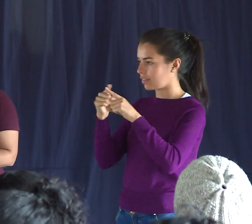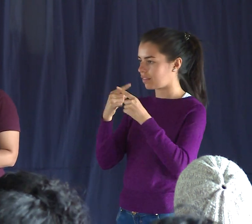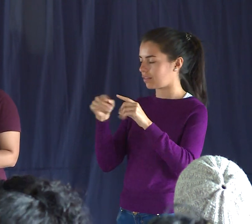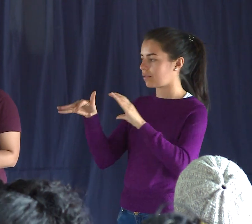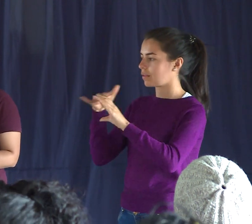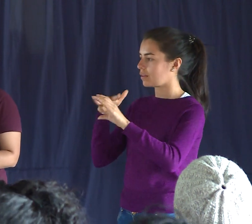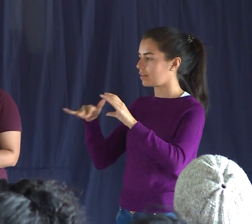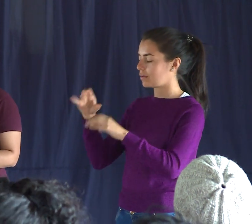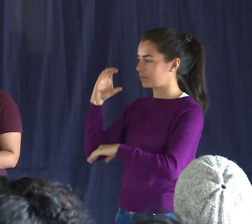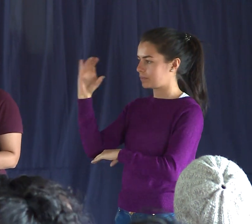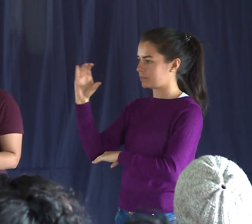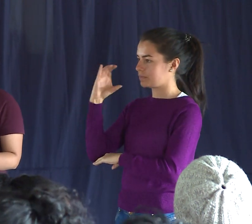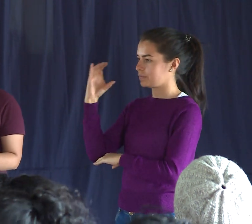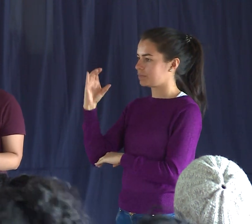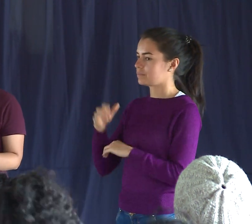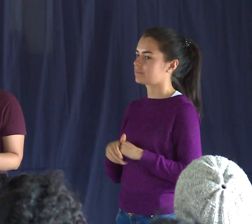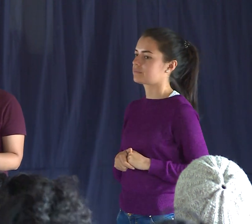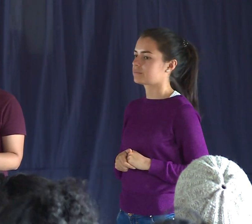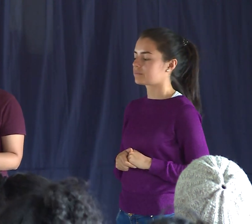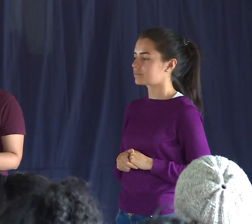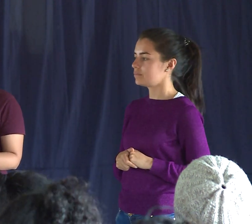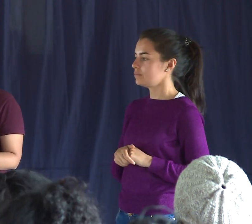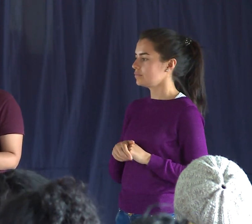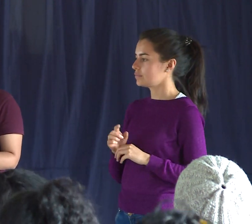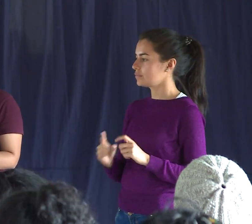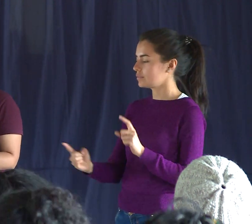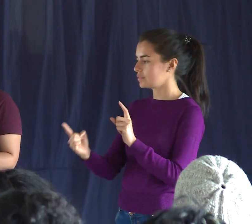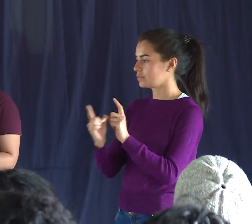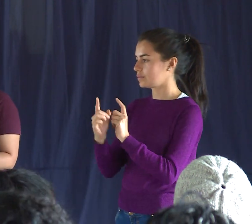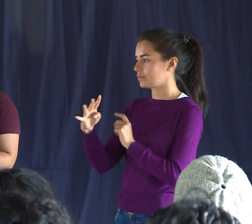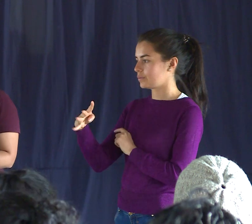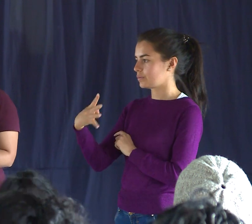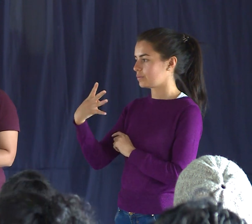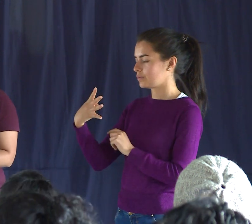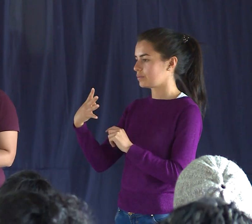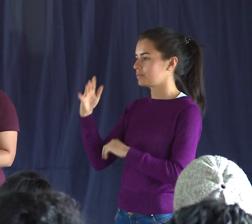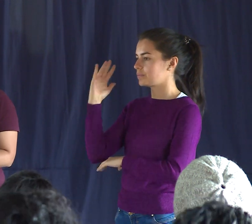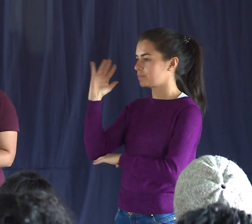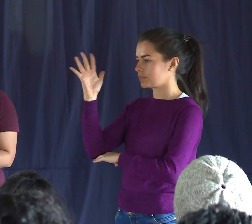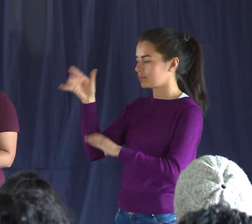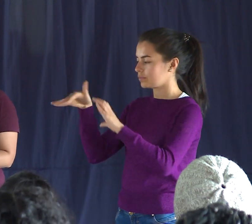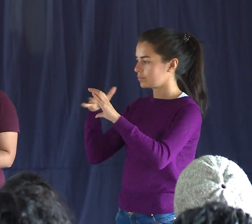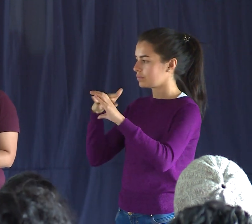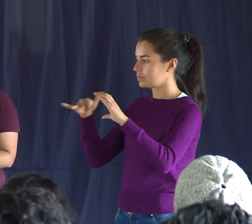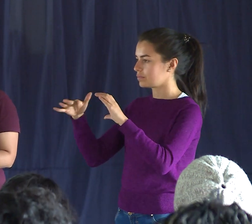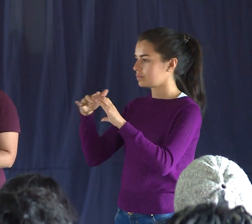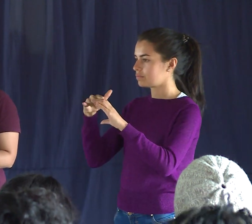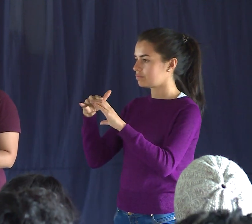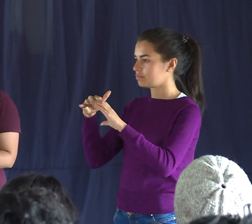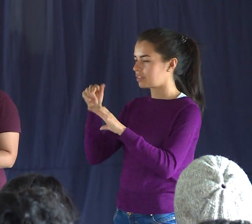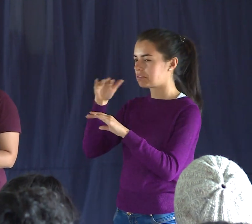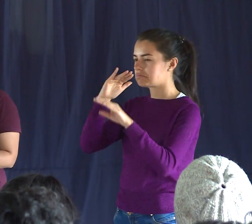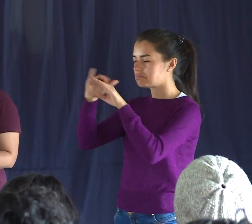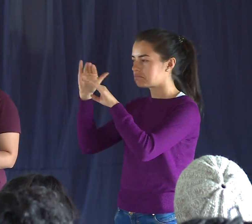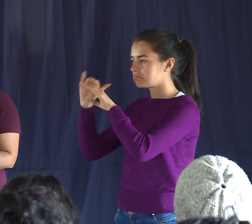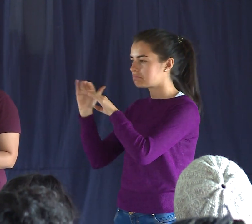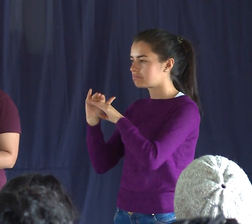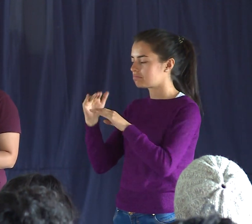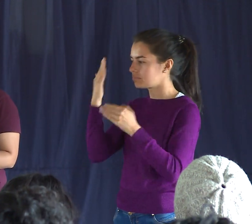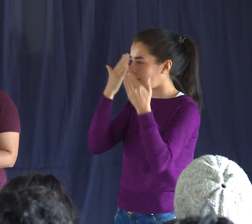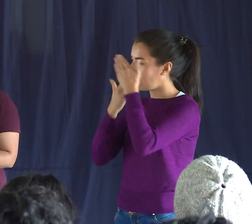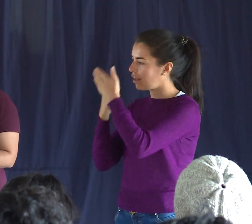ambiental colombiano. La sesión 4 de la Cátedra Ambiental invita a realizar un análisis de la relación